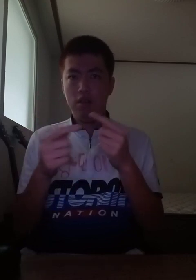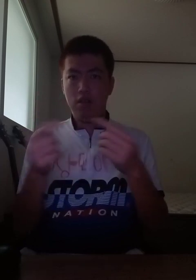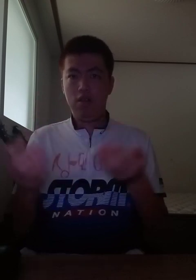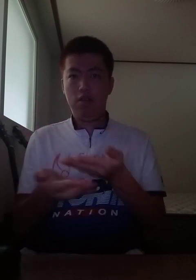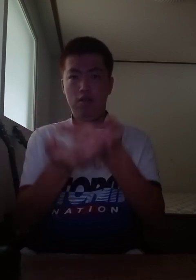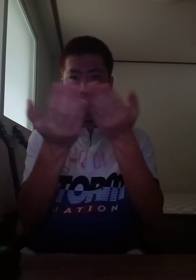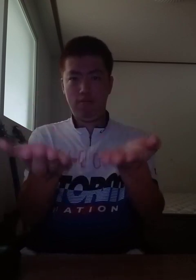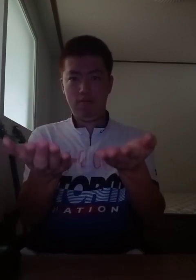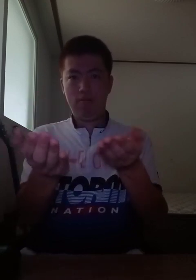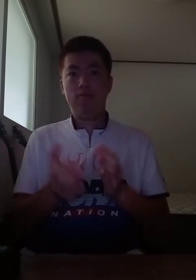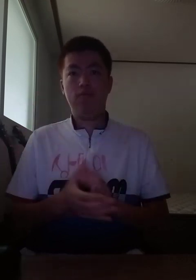기자.